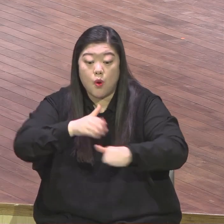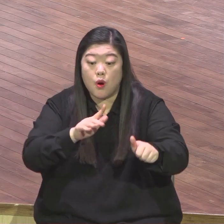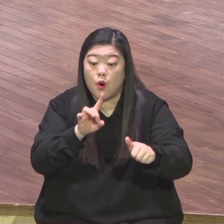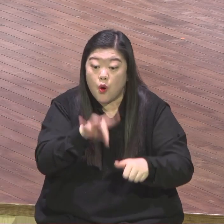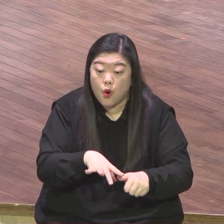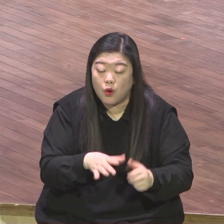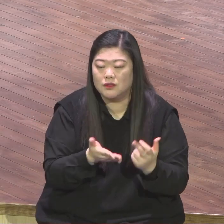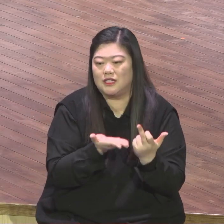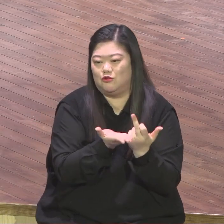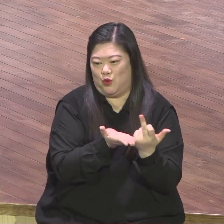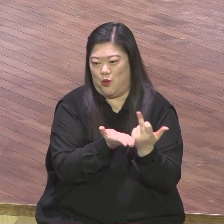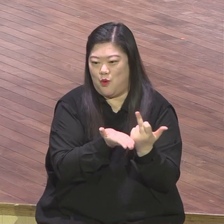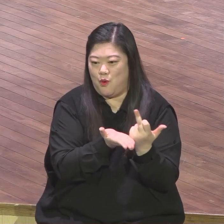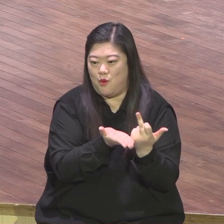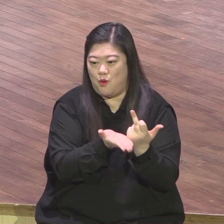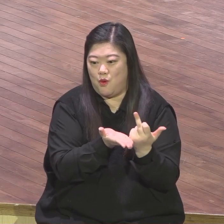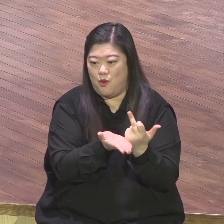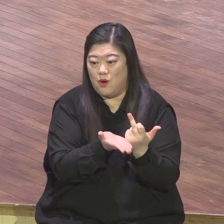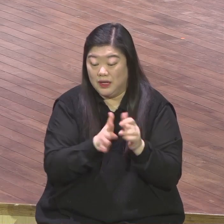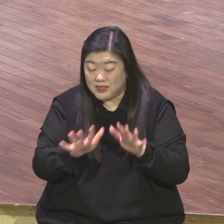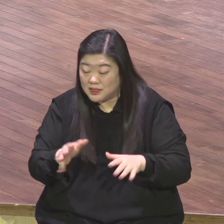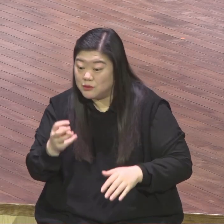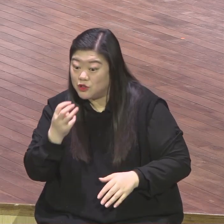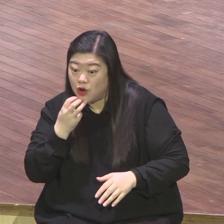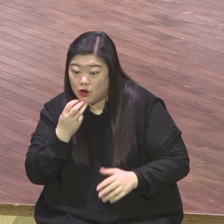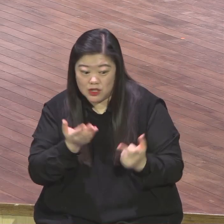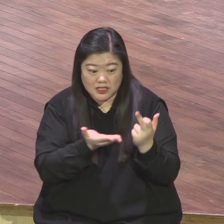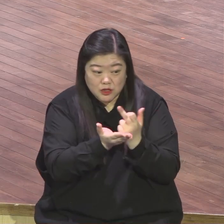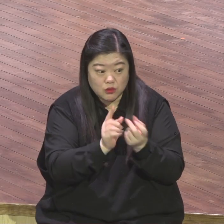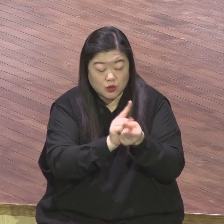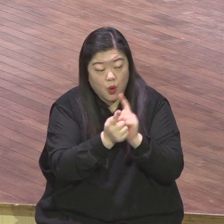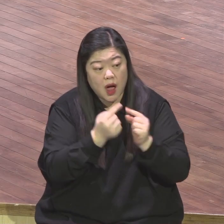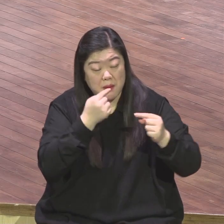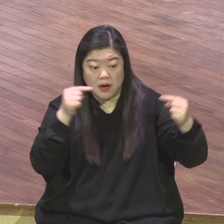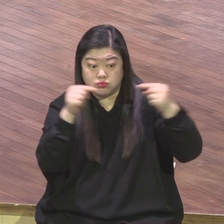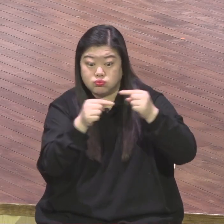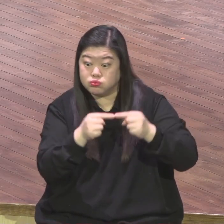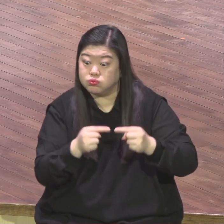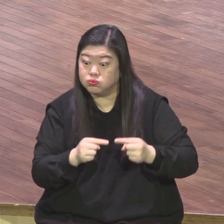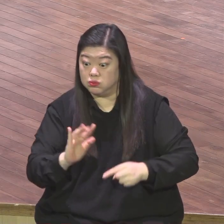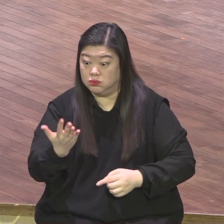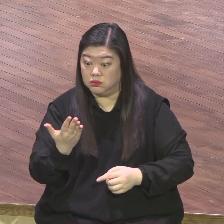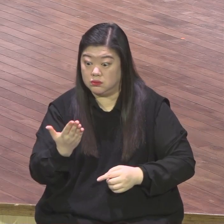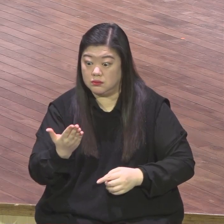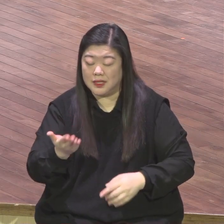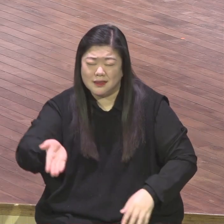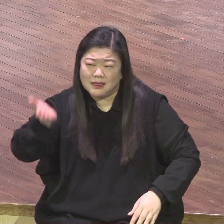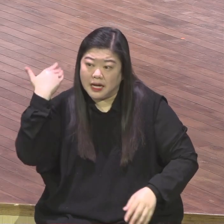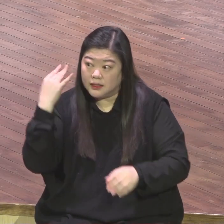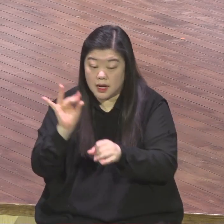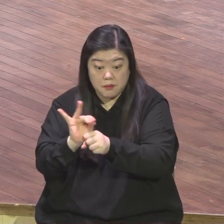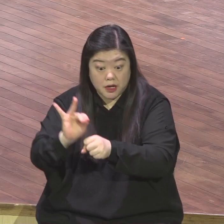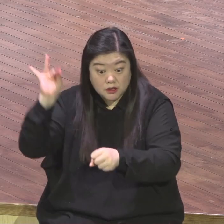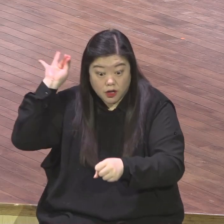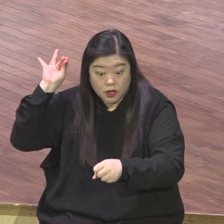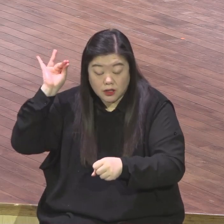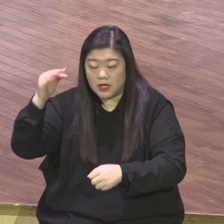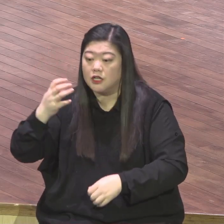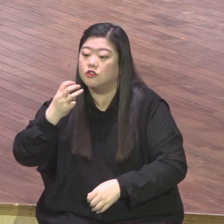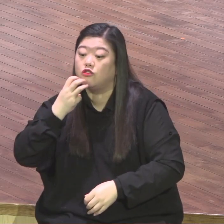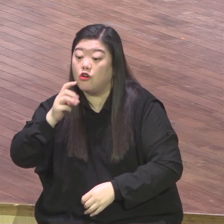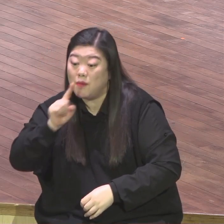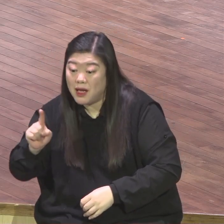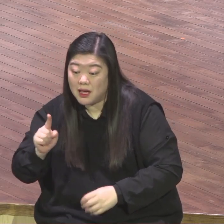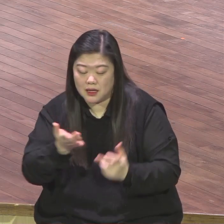많이 달랐다 그래요. 언어가 많이 달랐어. 집집마다 뱀을 숭배하고 온갖 미친 운상으로 가득 찬